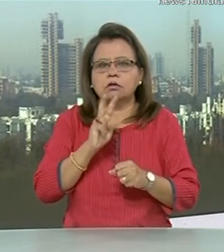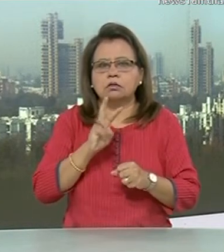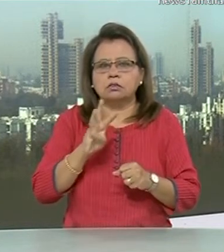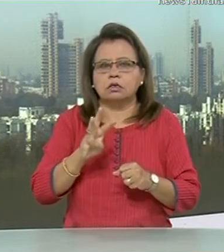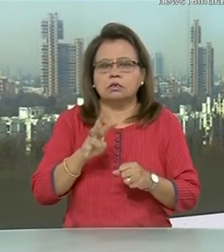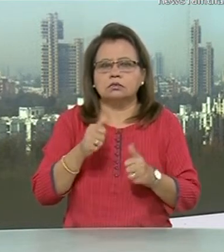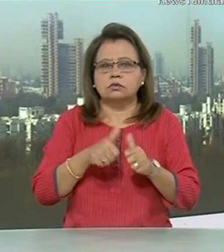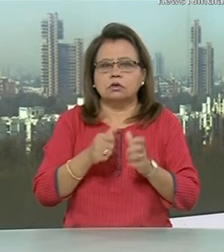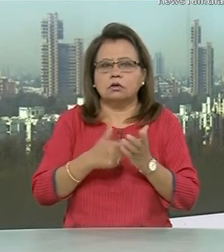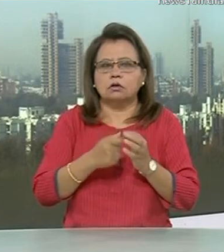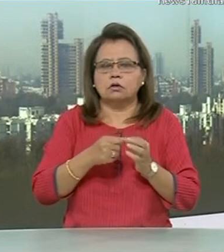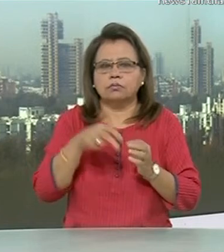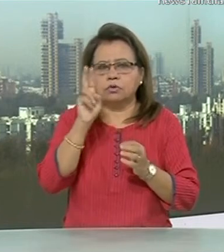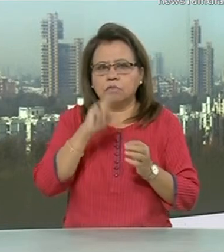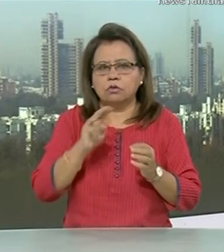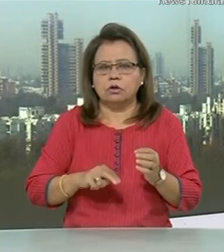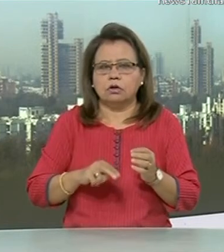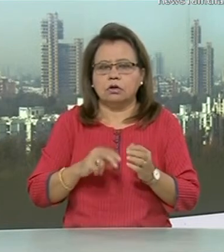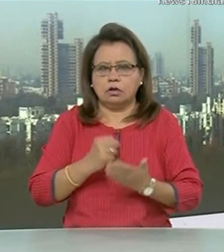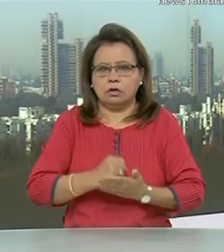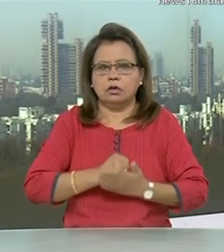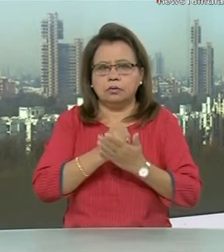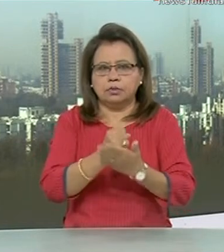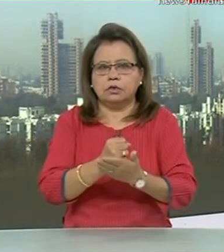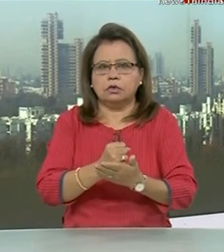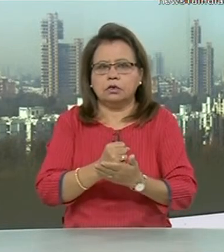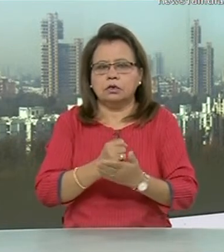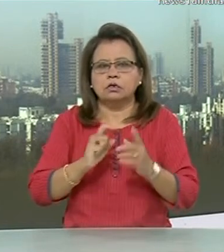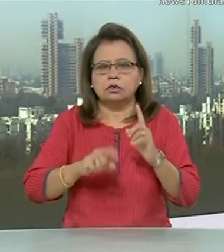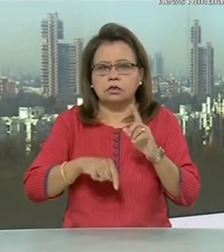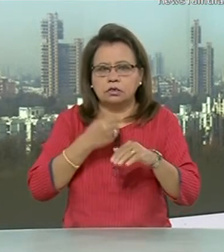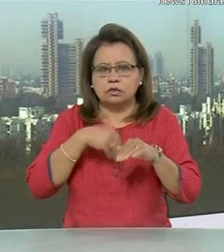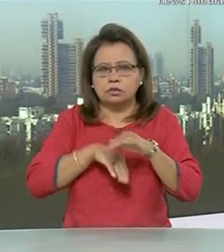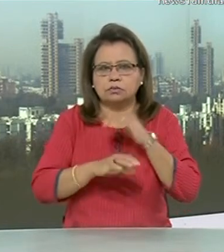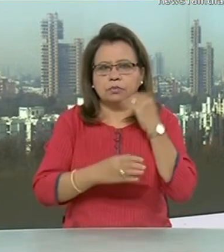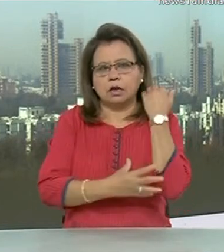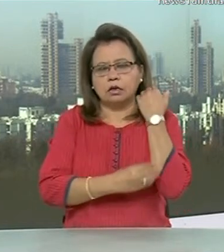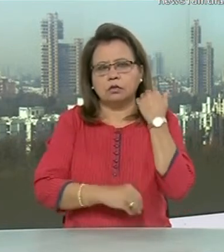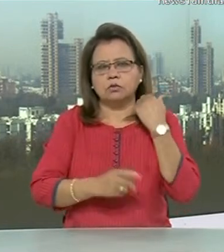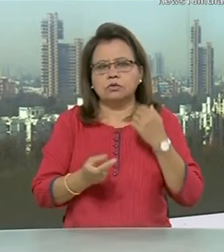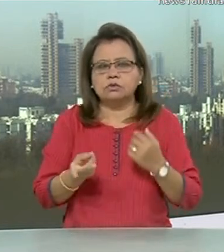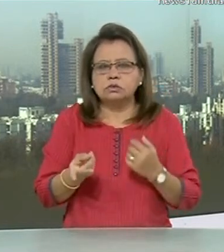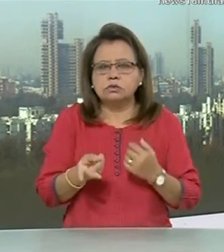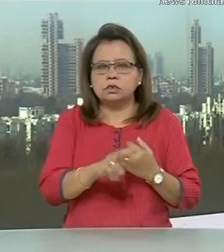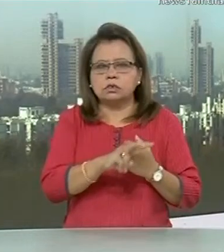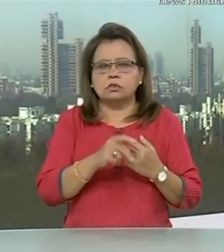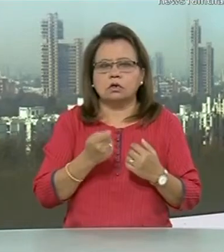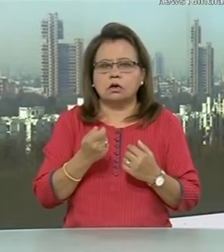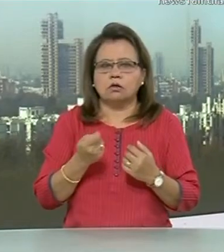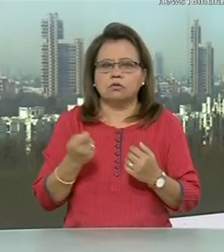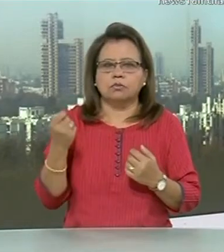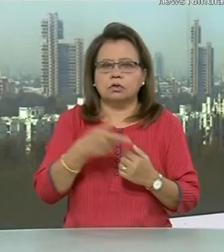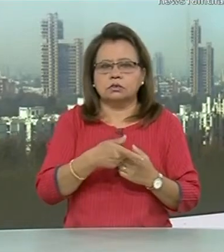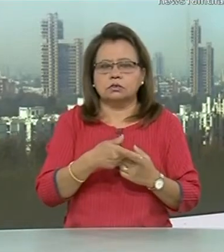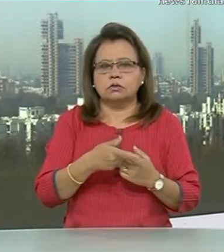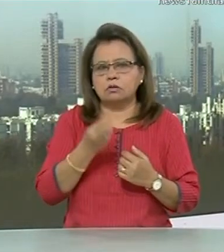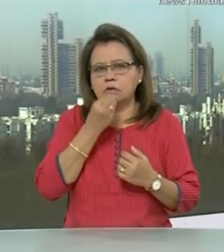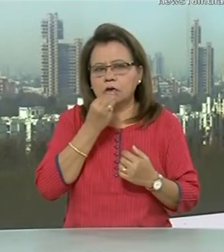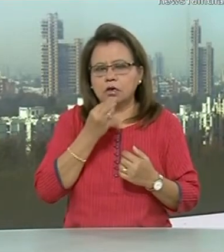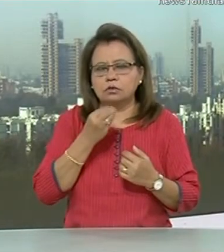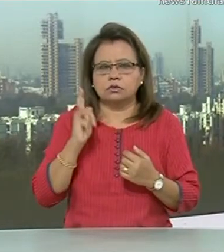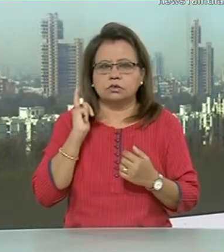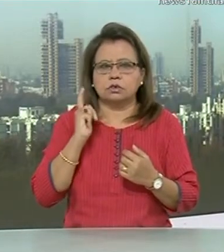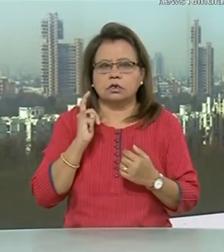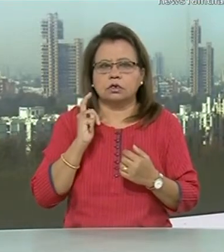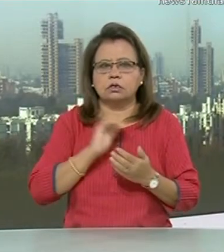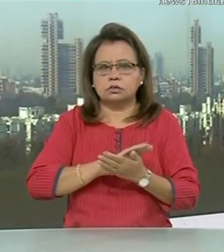सब्सक्राइब उत्साह जारी किया इसमें अगर लोगों को सीधे नकदी हस्तांतरण और खाद्य सुरक्षा